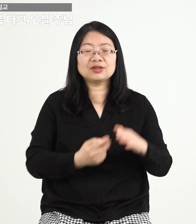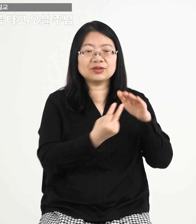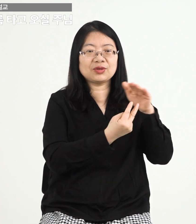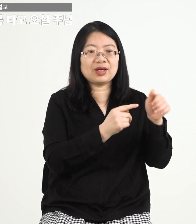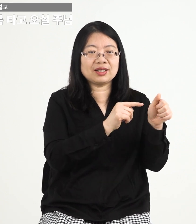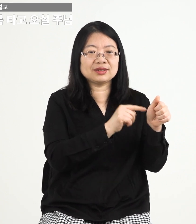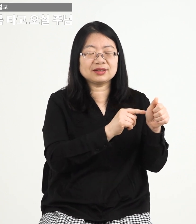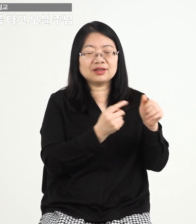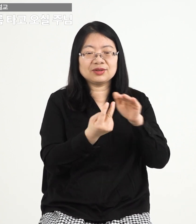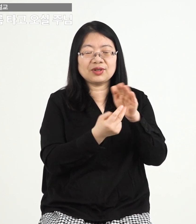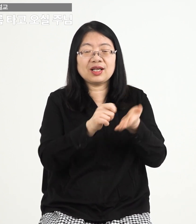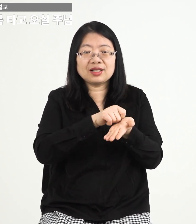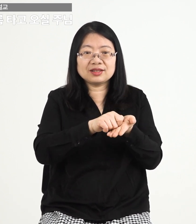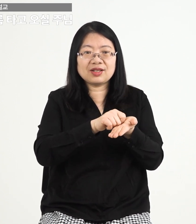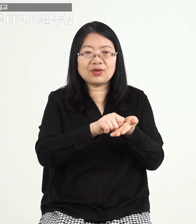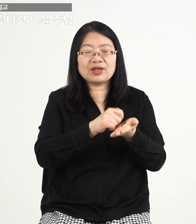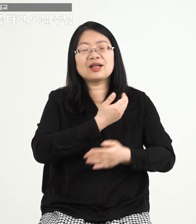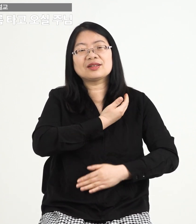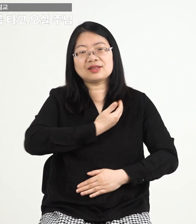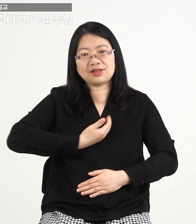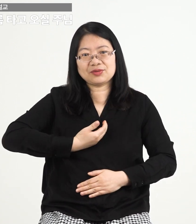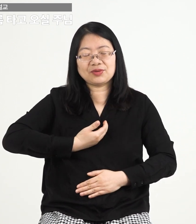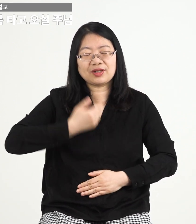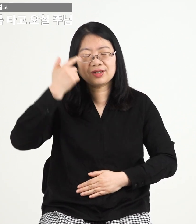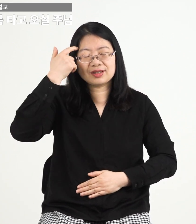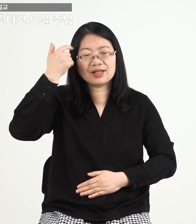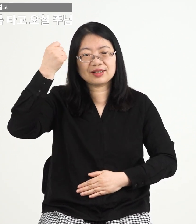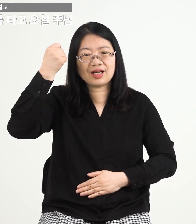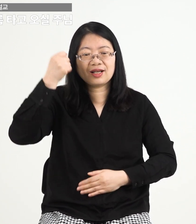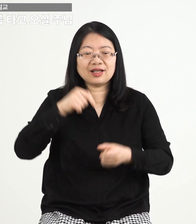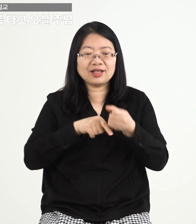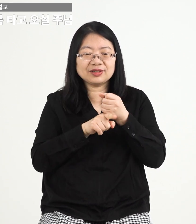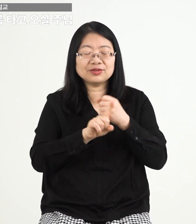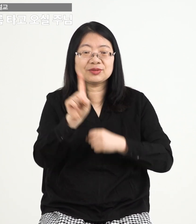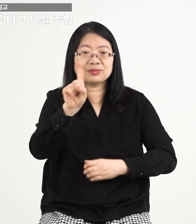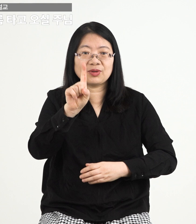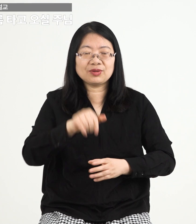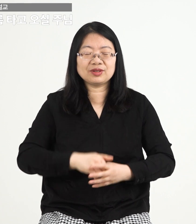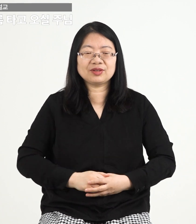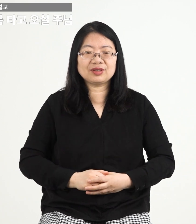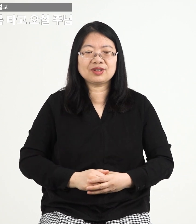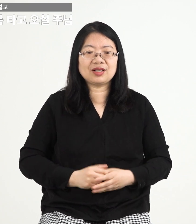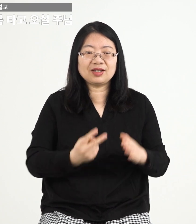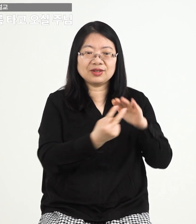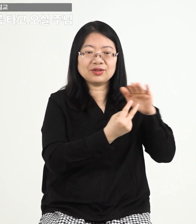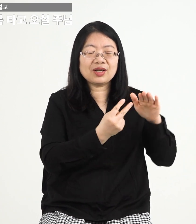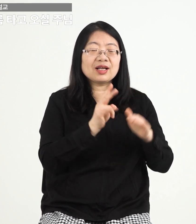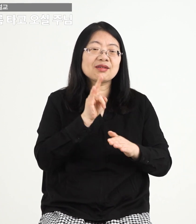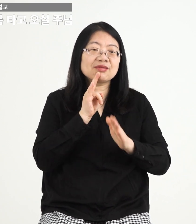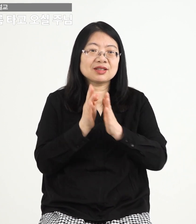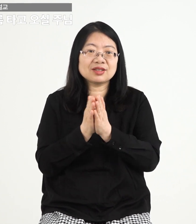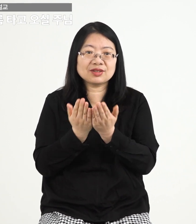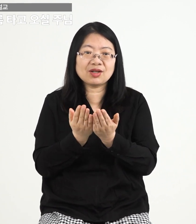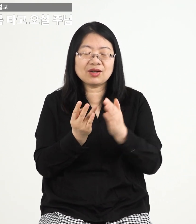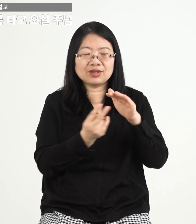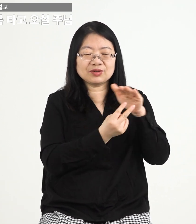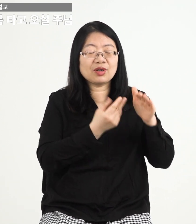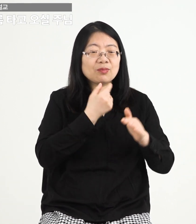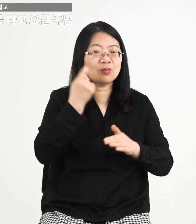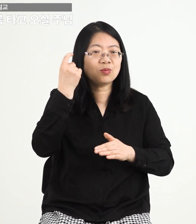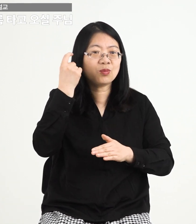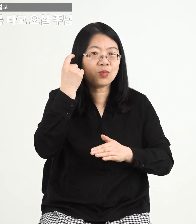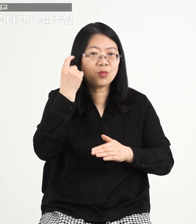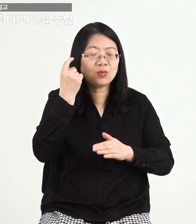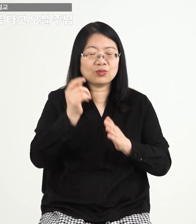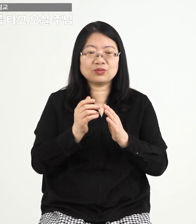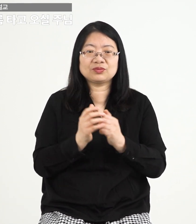요한복음을 기록한 사도로 봅니다. 그도 그럴 것이 요한계시록과 요한복음을